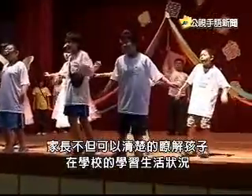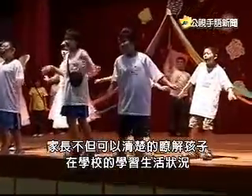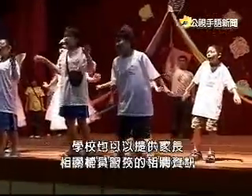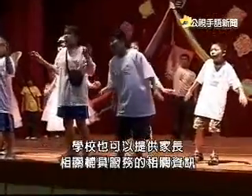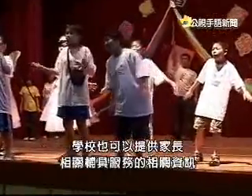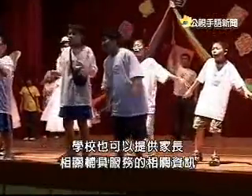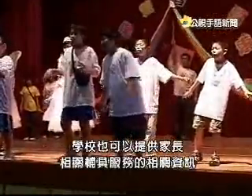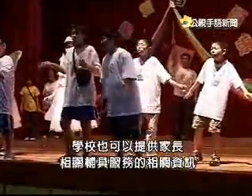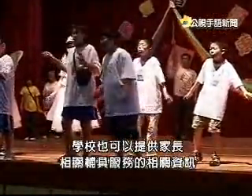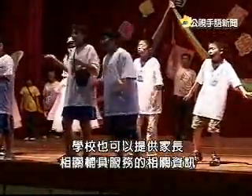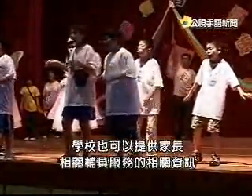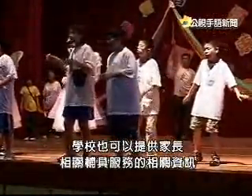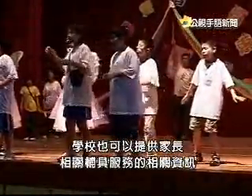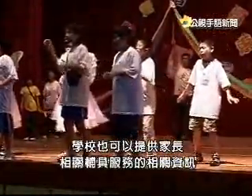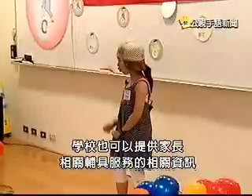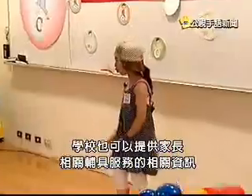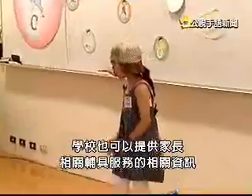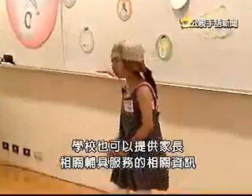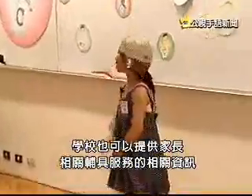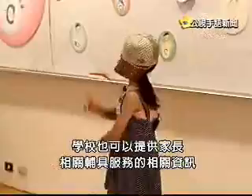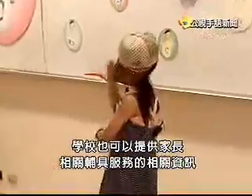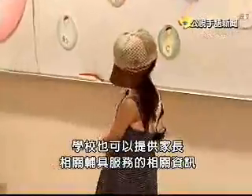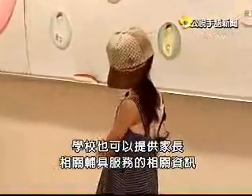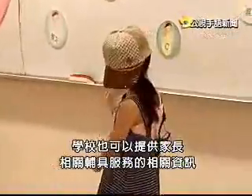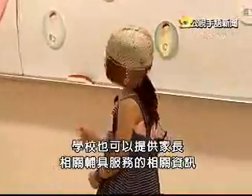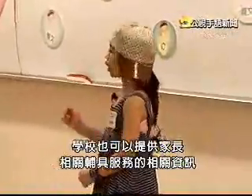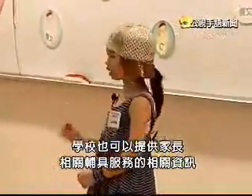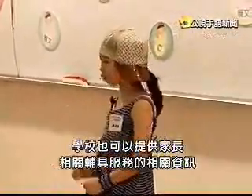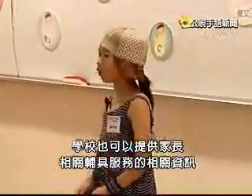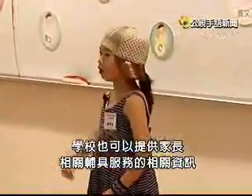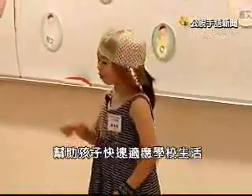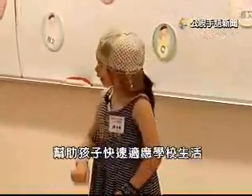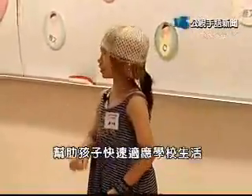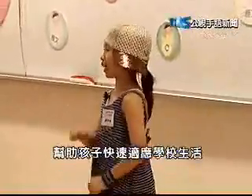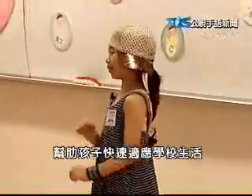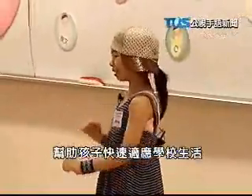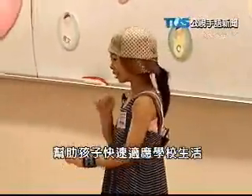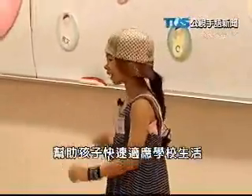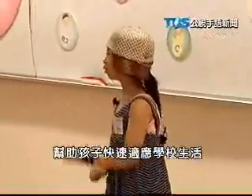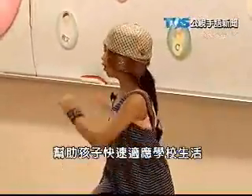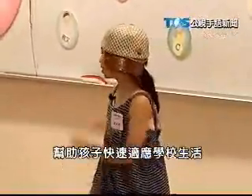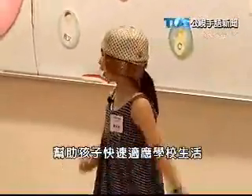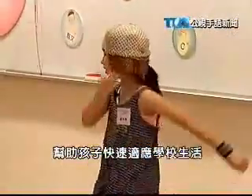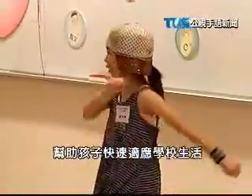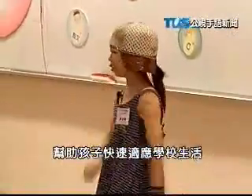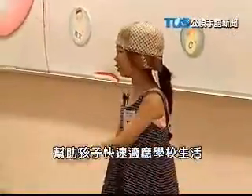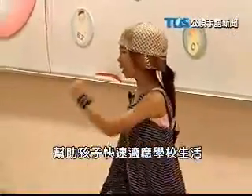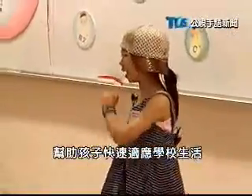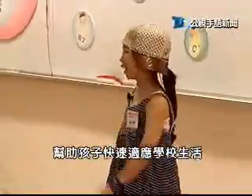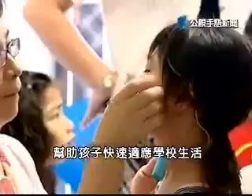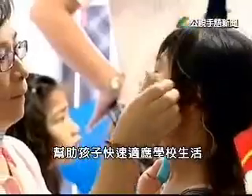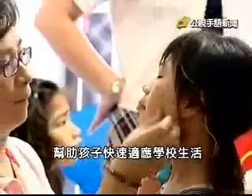活状况，学校也可以提供家长相关辅具服务的相关资讯，帮助孩子快速适应学校生活。